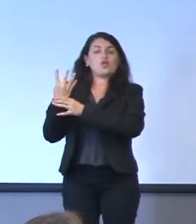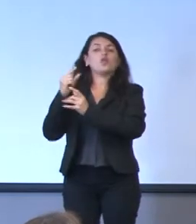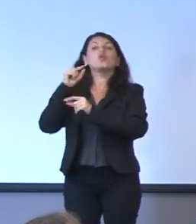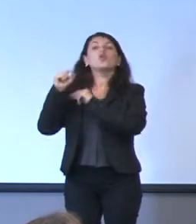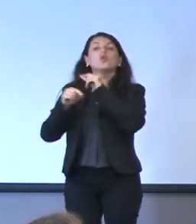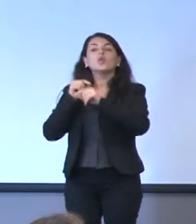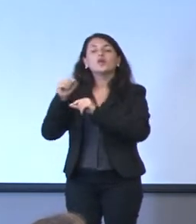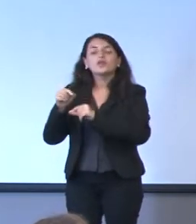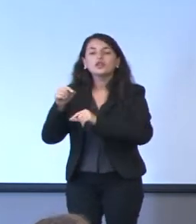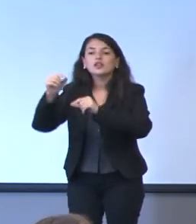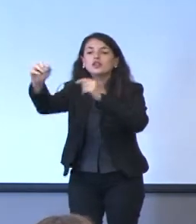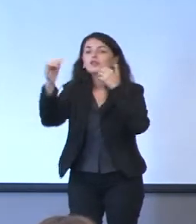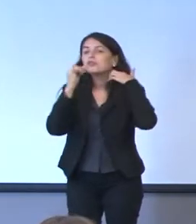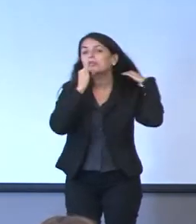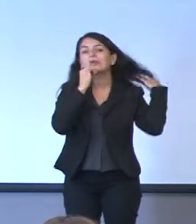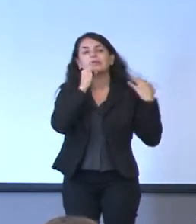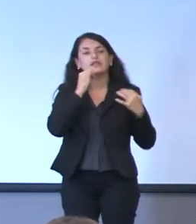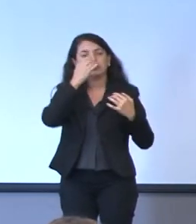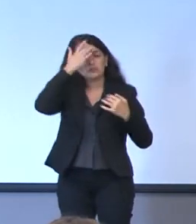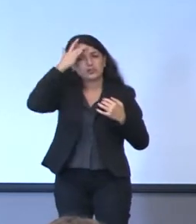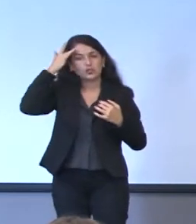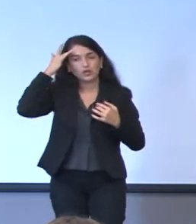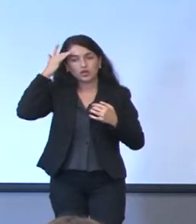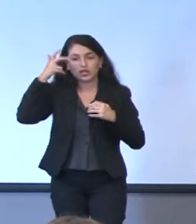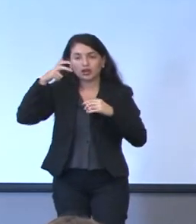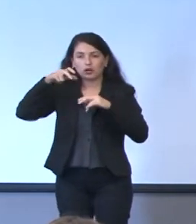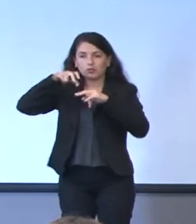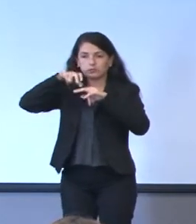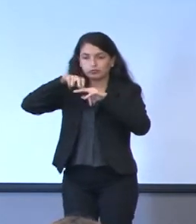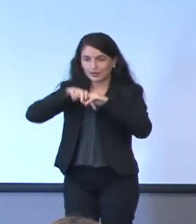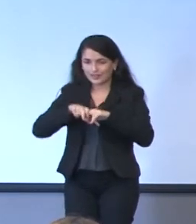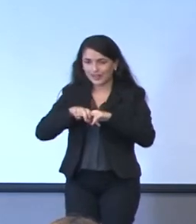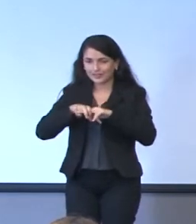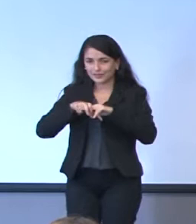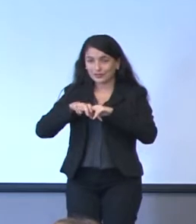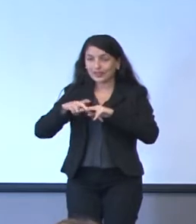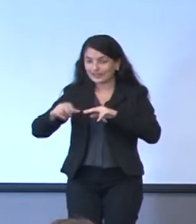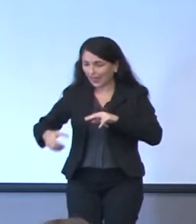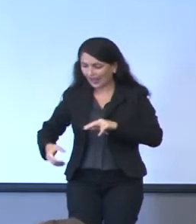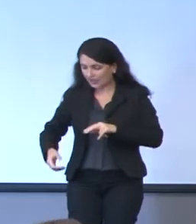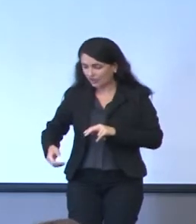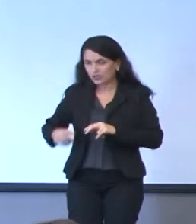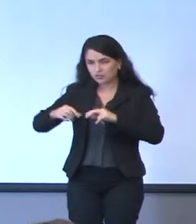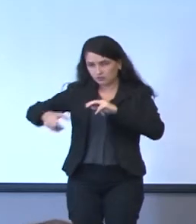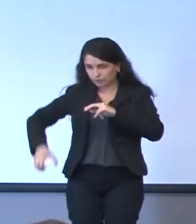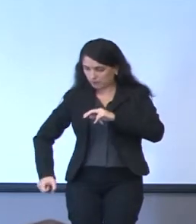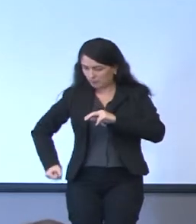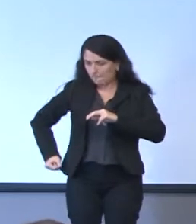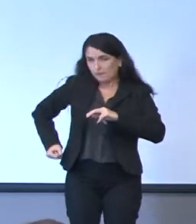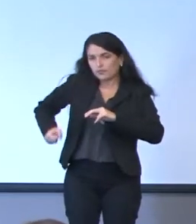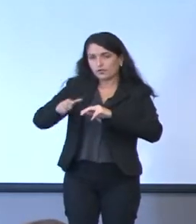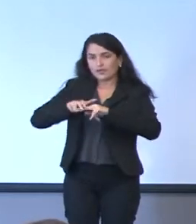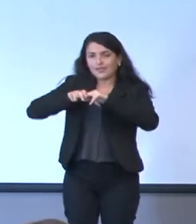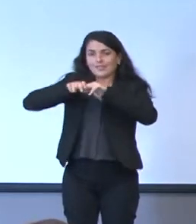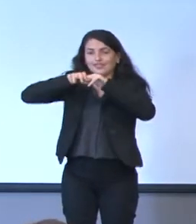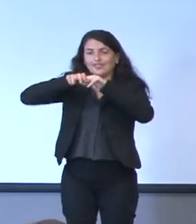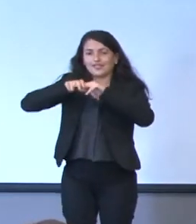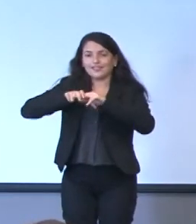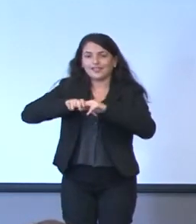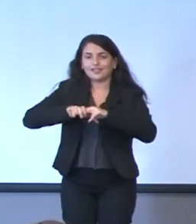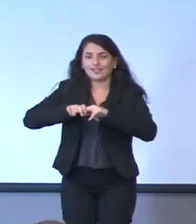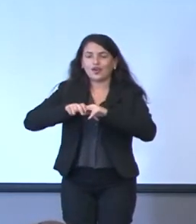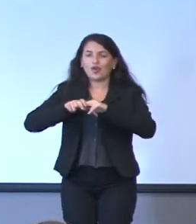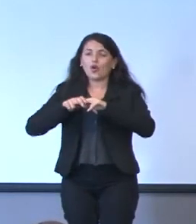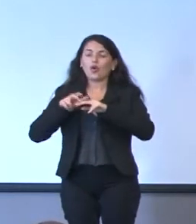por exemplo, um assento com diversos tipos de regulagem, de inclinação, altura, distância do